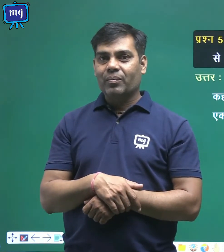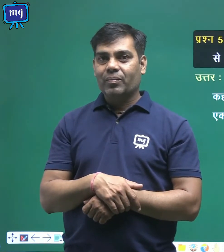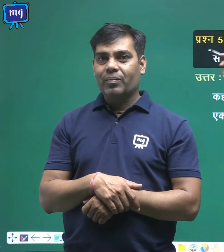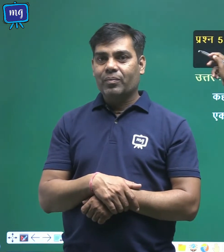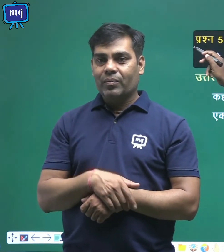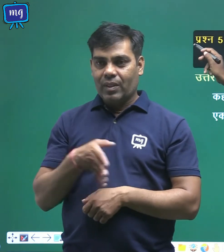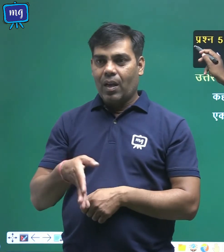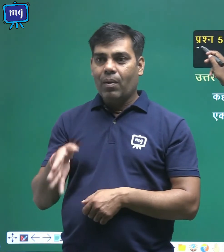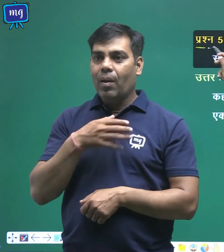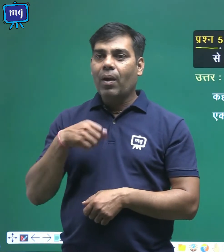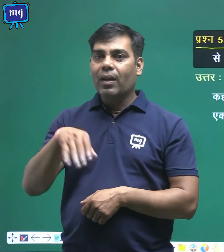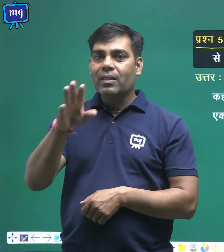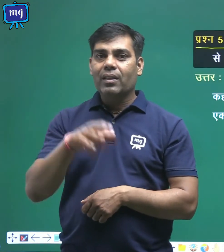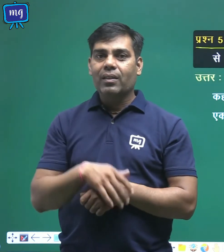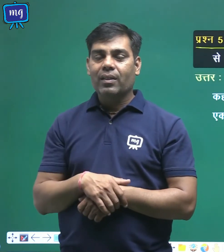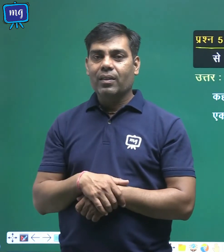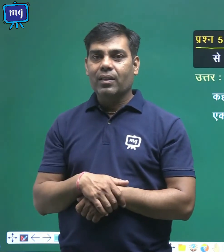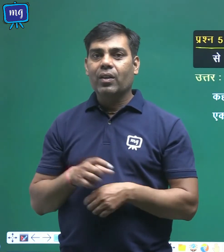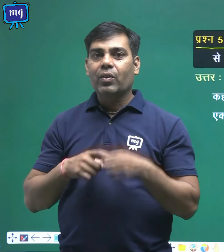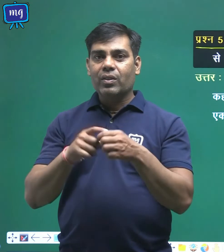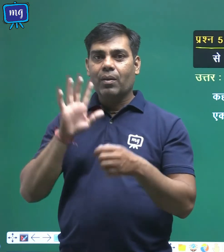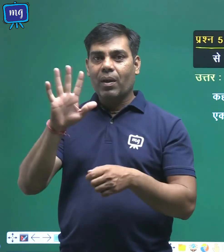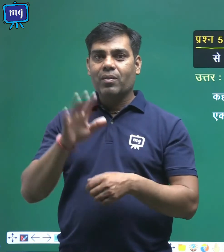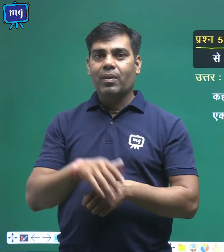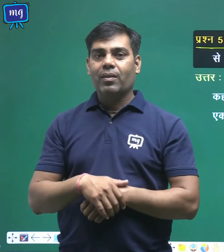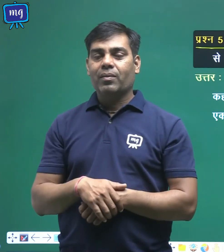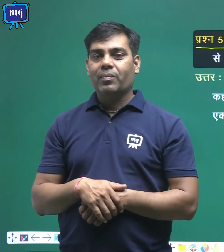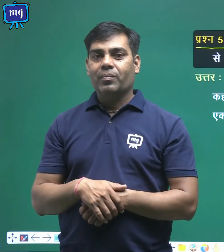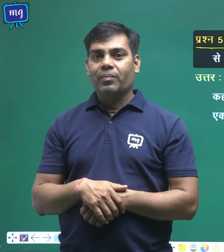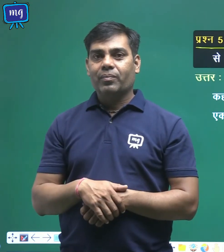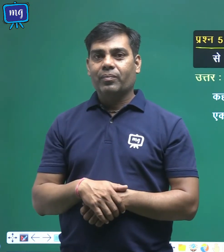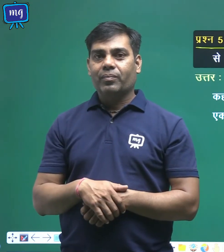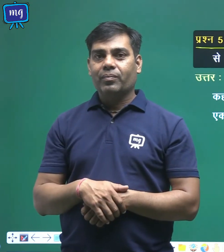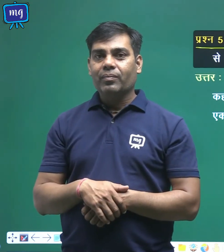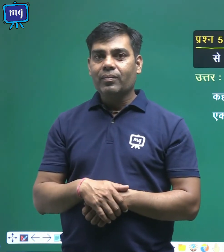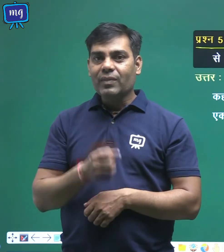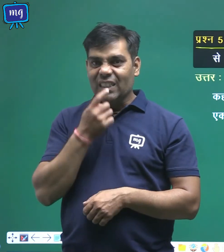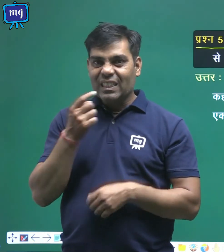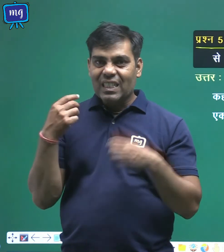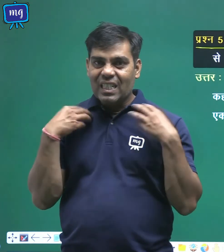अब हम आगे चलते हैं प्रश्न 5 पर। गडरिये ने